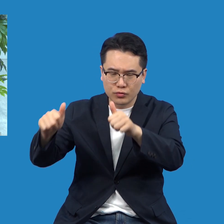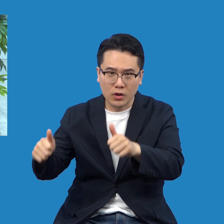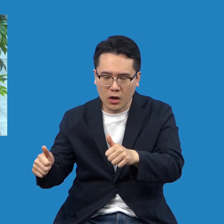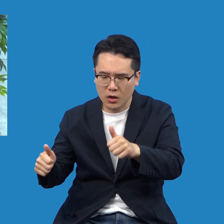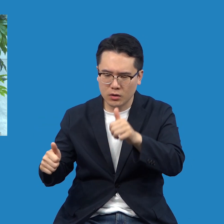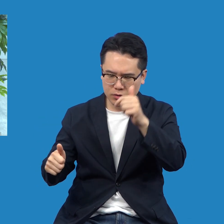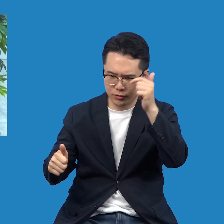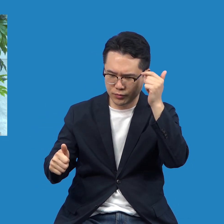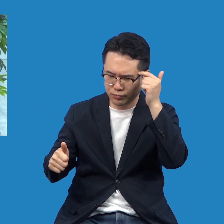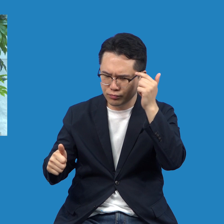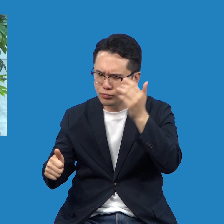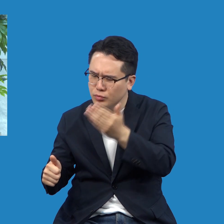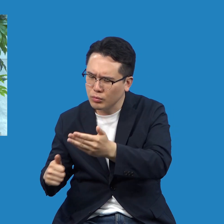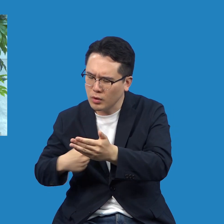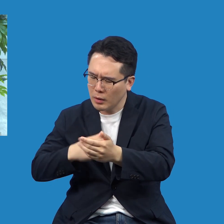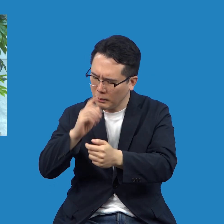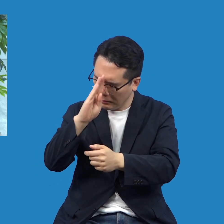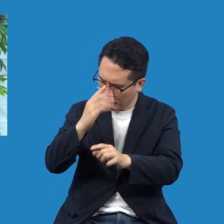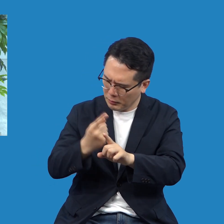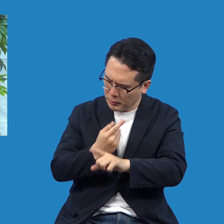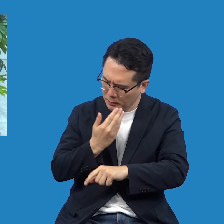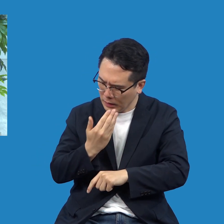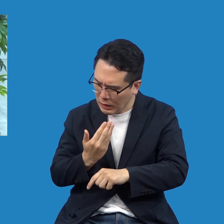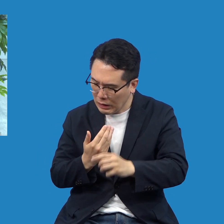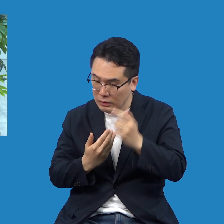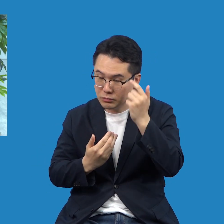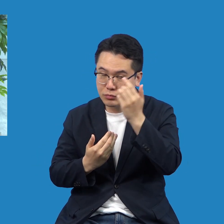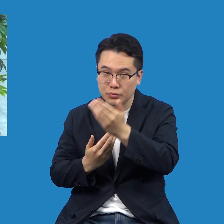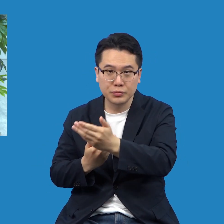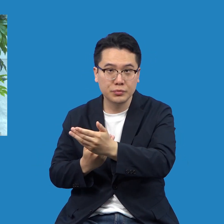물어보는 일 때문에 죽은 일이 그의